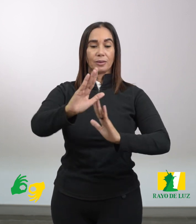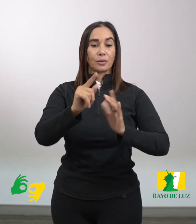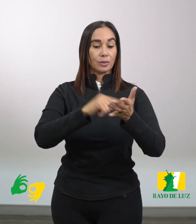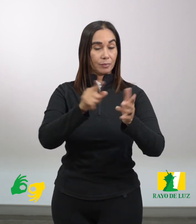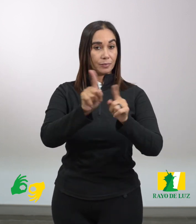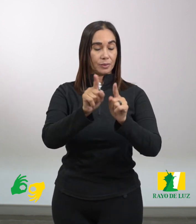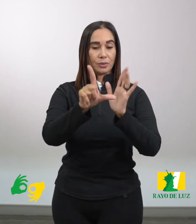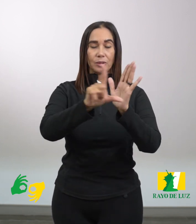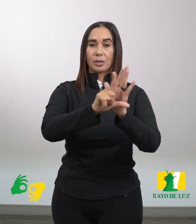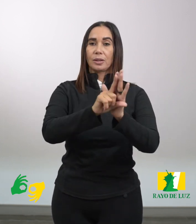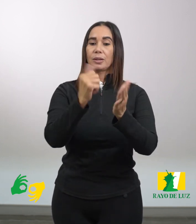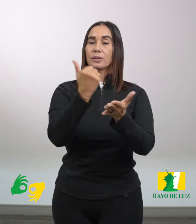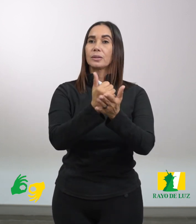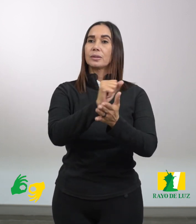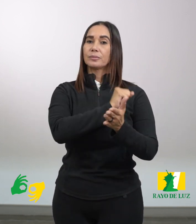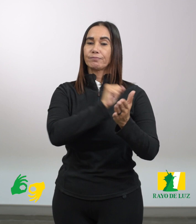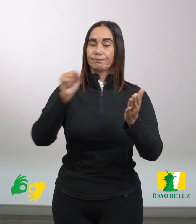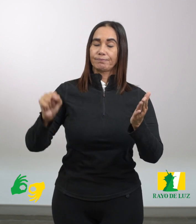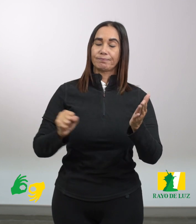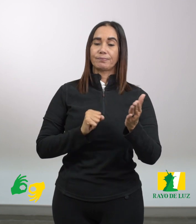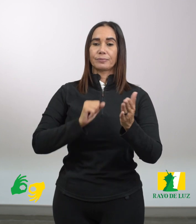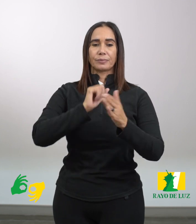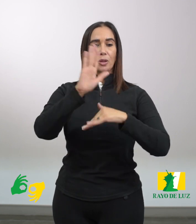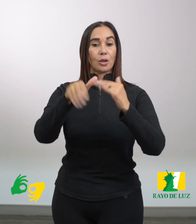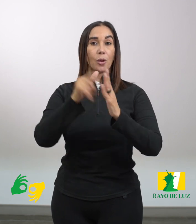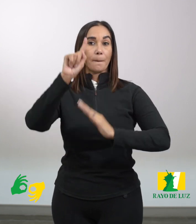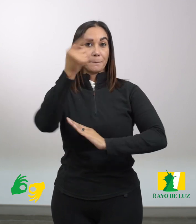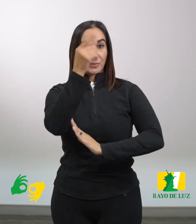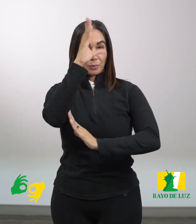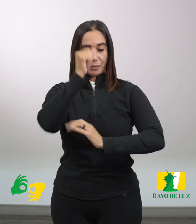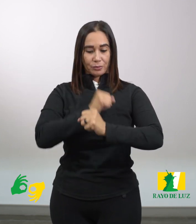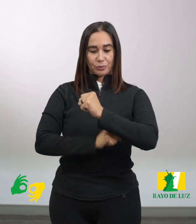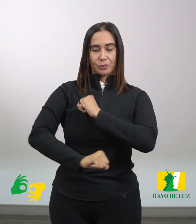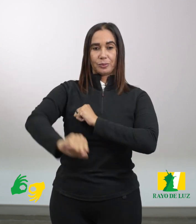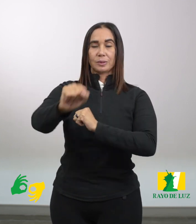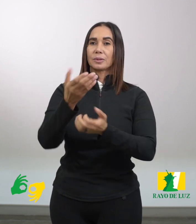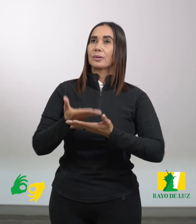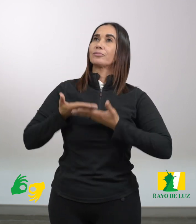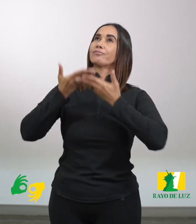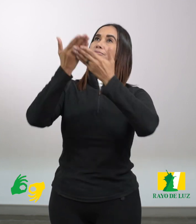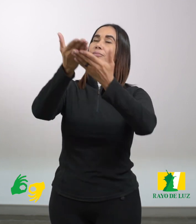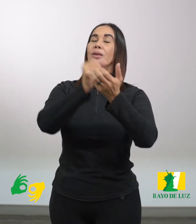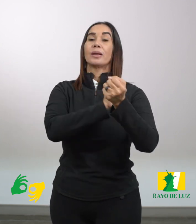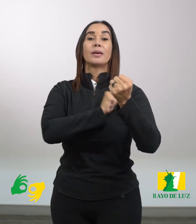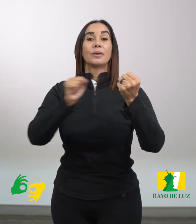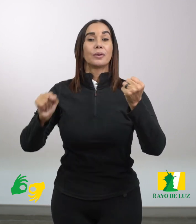escrito en la ley del Señor. Todo primogénito varón será consagrado al Señor y para